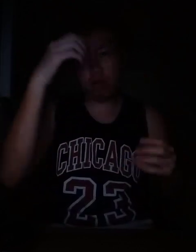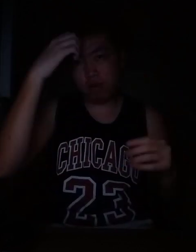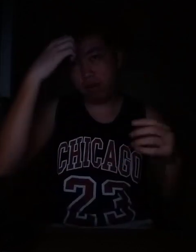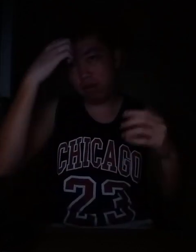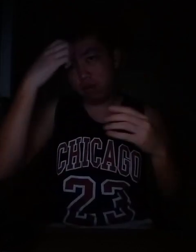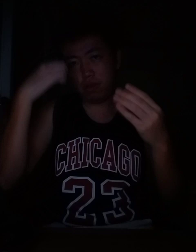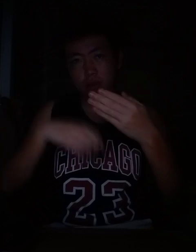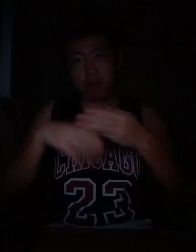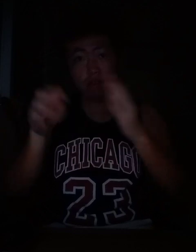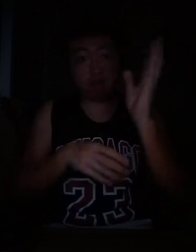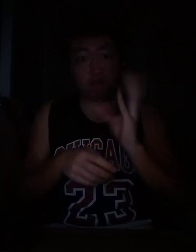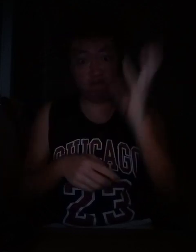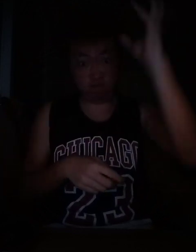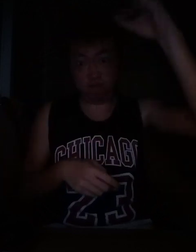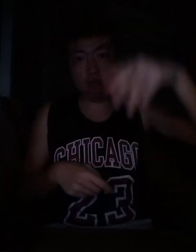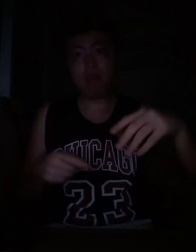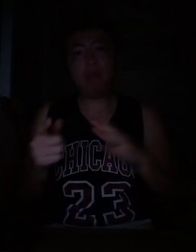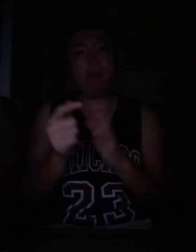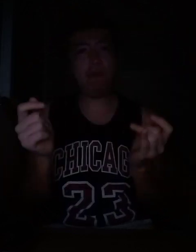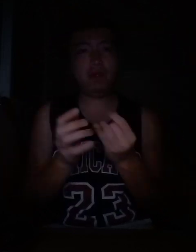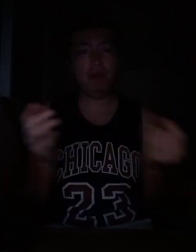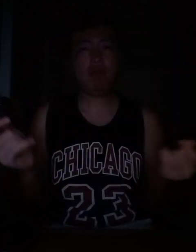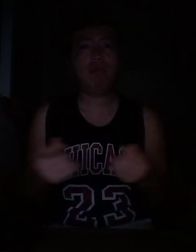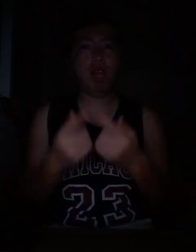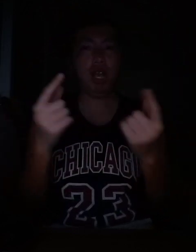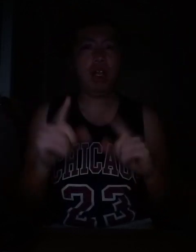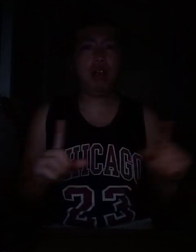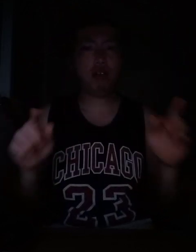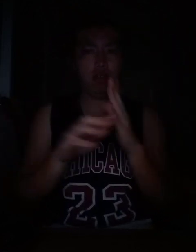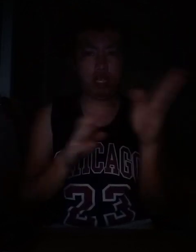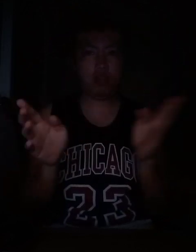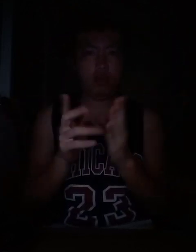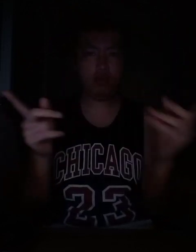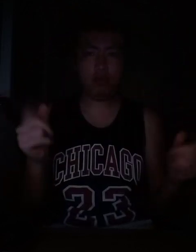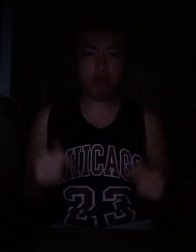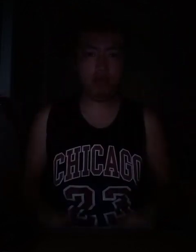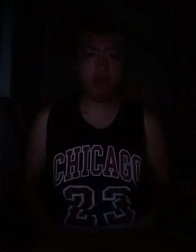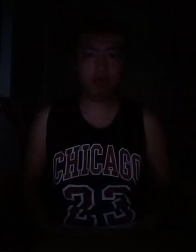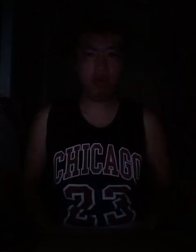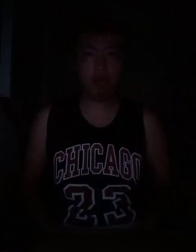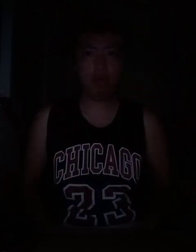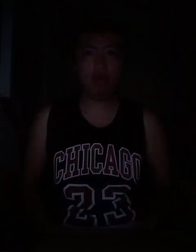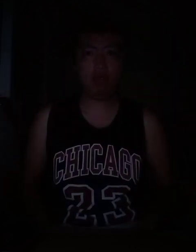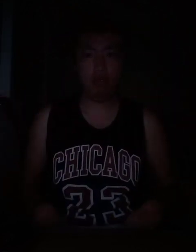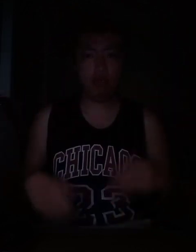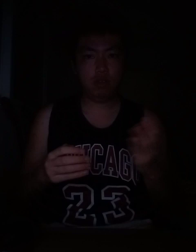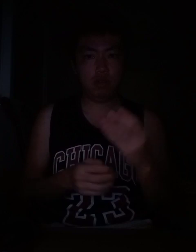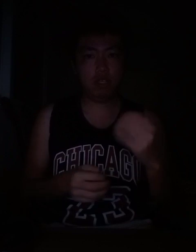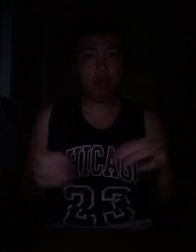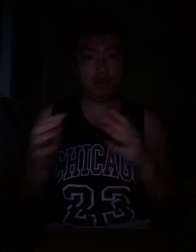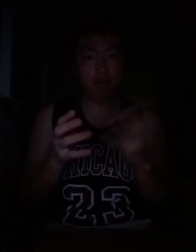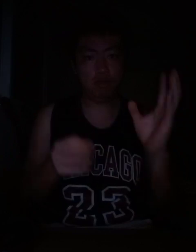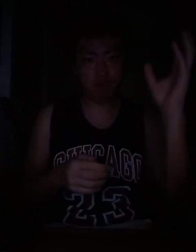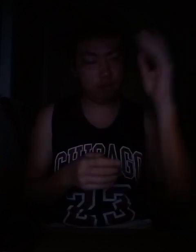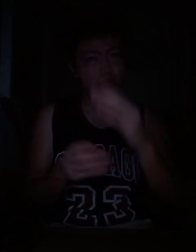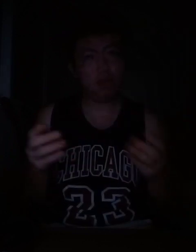속도가 빨라지면서 목요일 오전 우리나라 남해안에 도달할 전망입니다. 태풍이 한반도에 상륙할 때